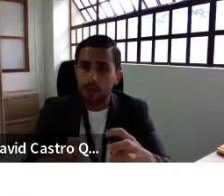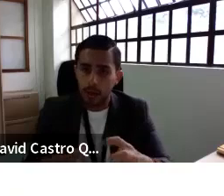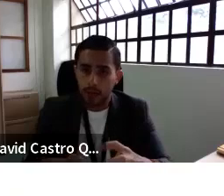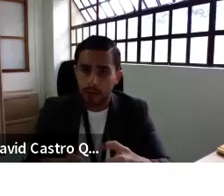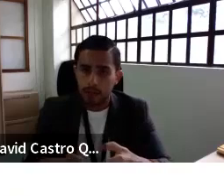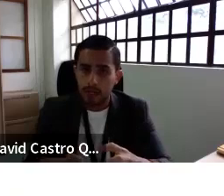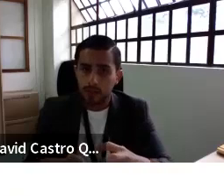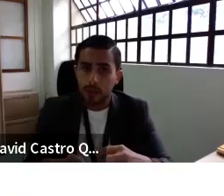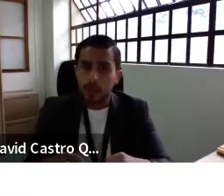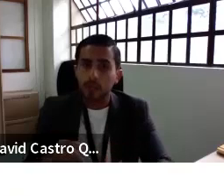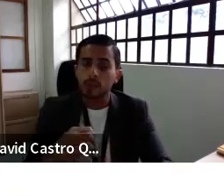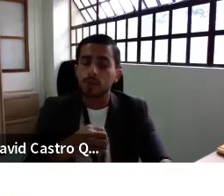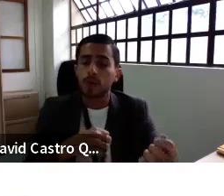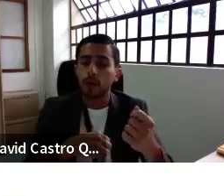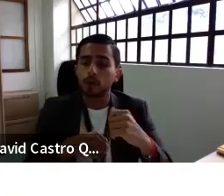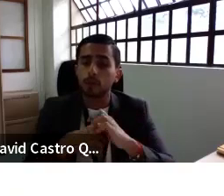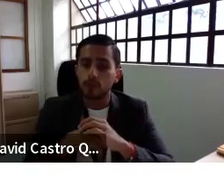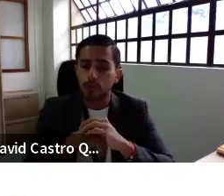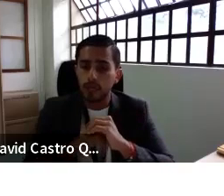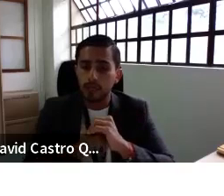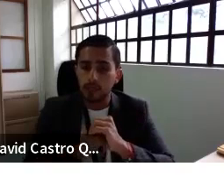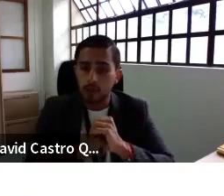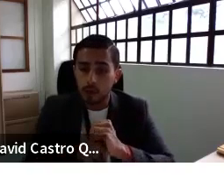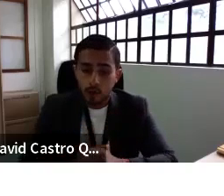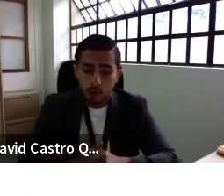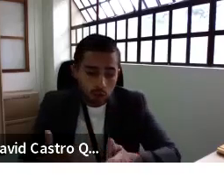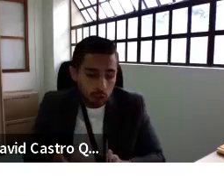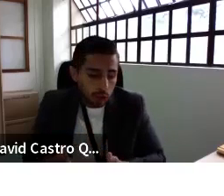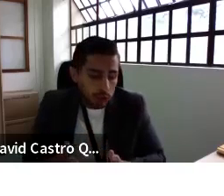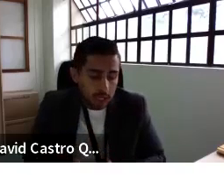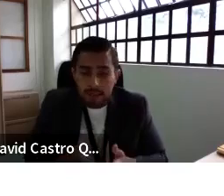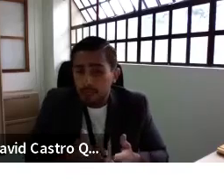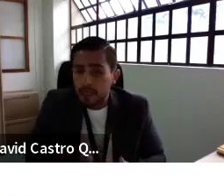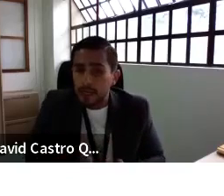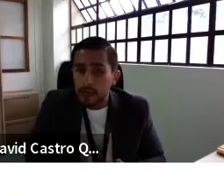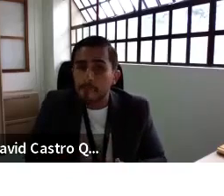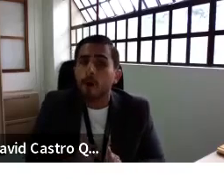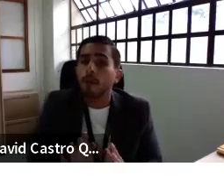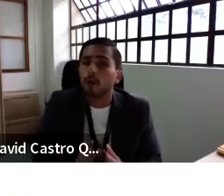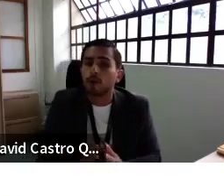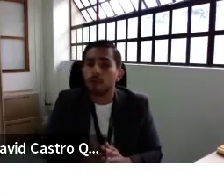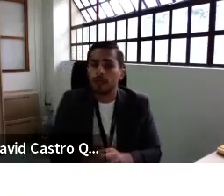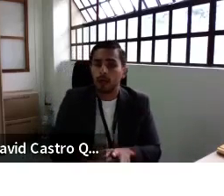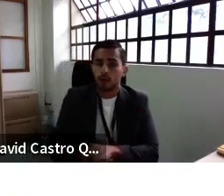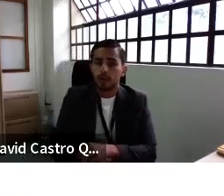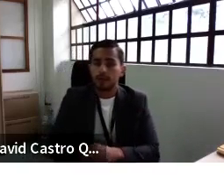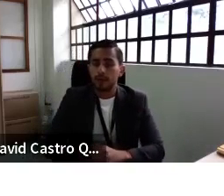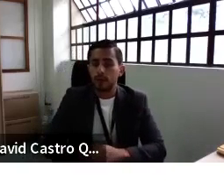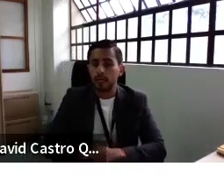circular ¿cierto? entonces porque hablamos de un proceso de adquisición yo todos los días en mi día a día opero como un mediador desde la unidad